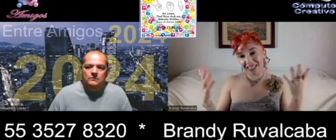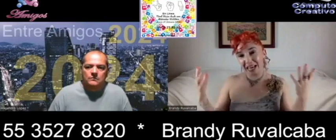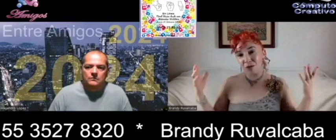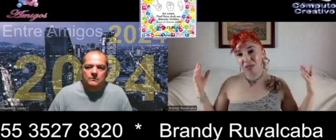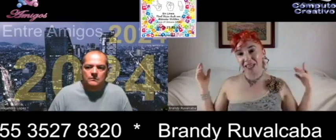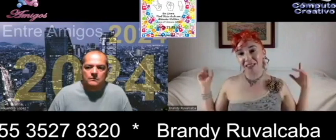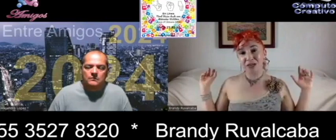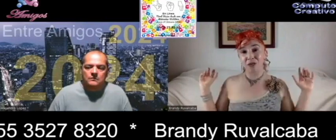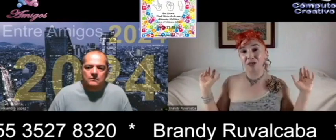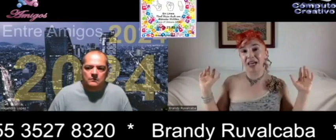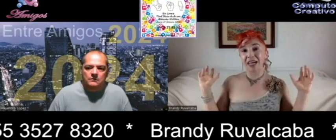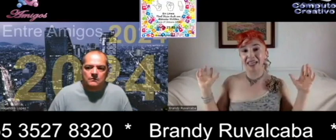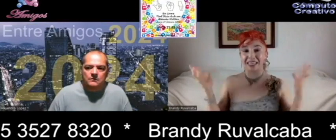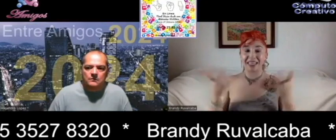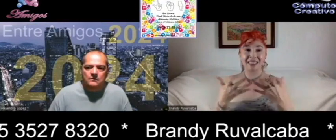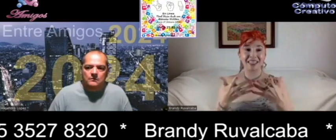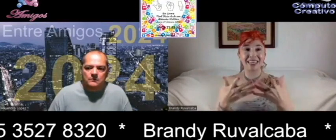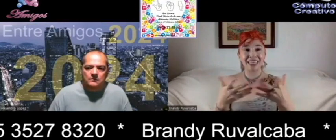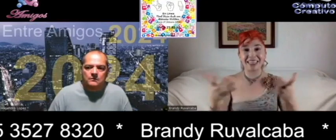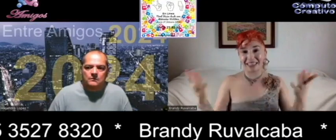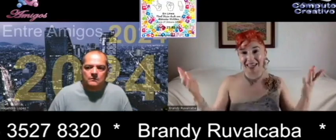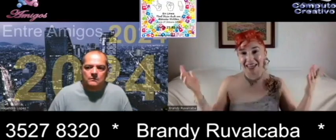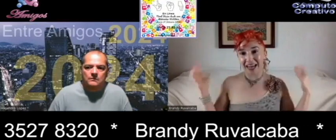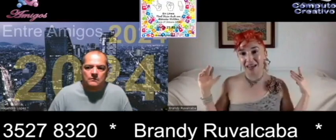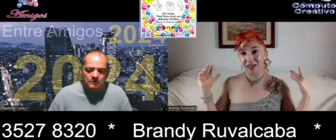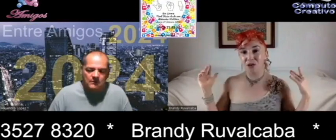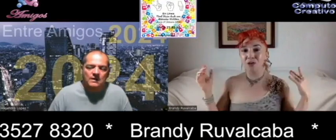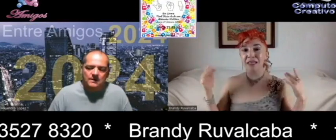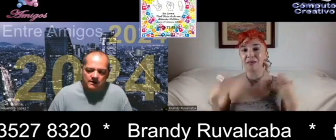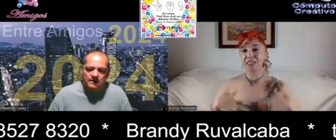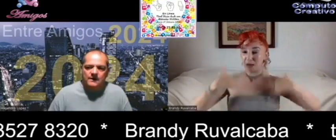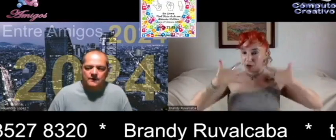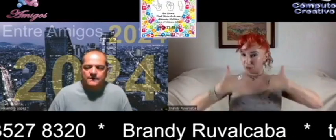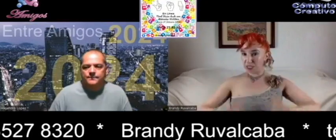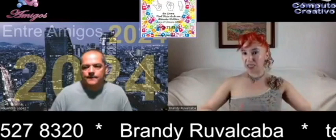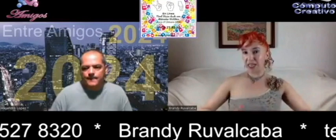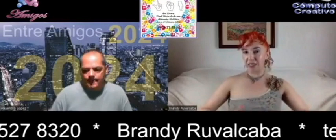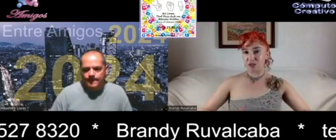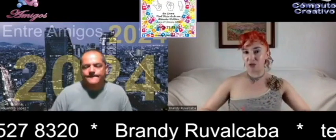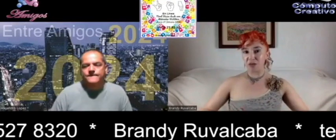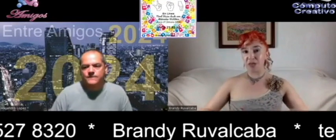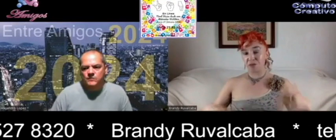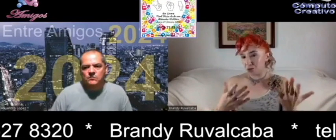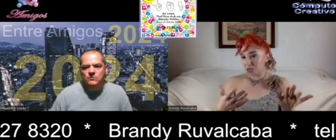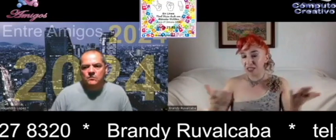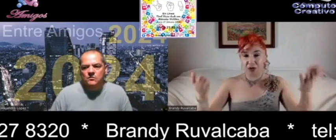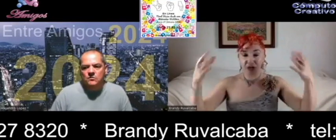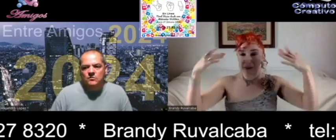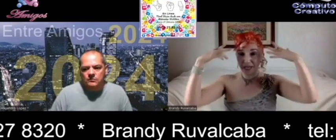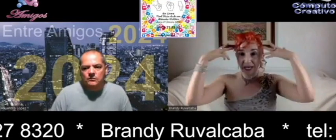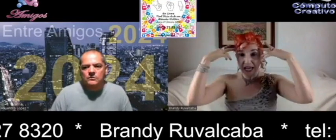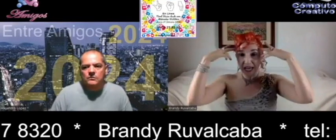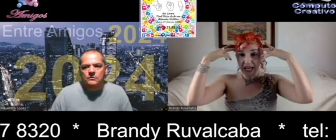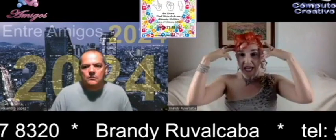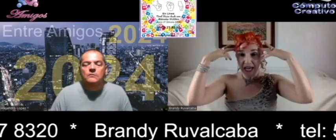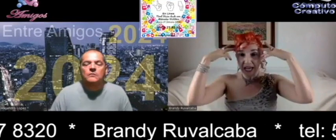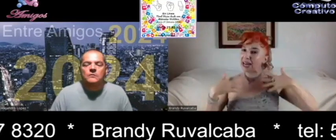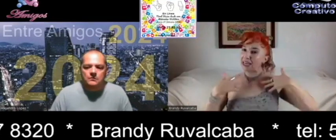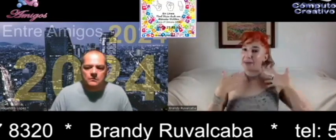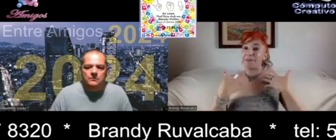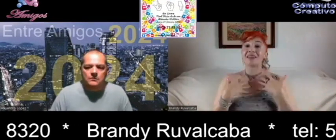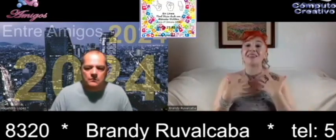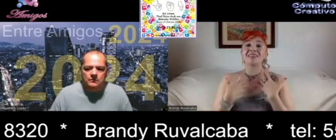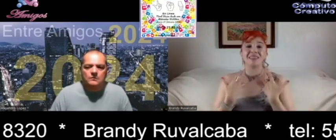porque la salud es una cosa que tiene que ser integral, no nada más salud Claro. física de estoy bien, tú lo dijiste, ¿no? También la